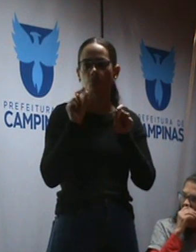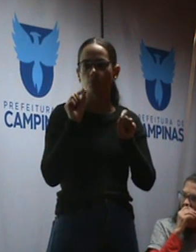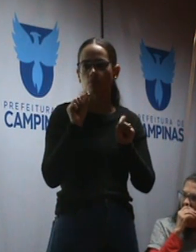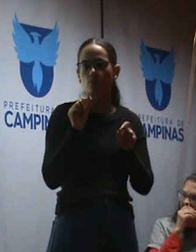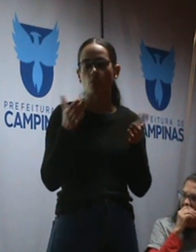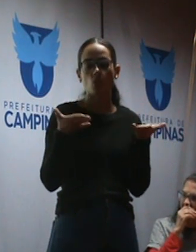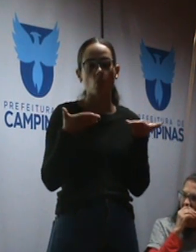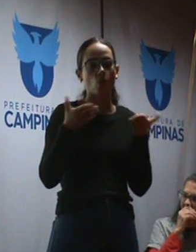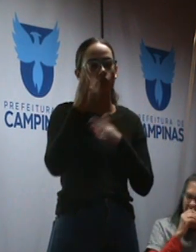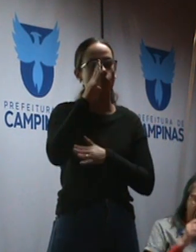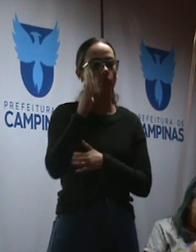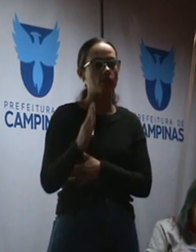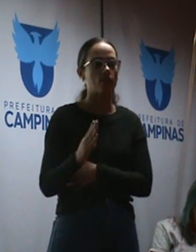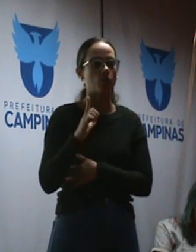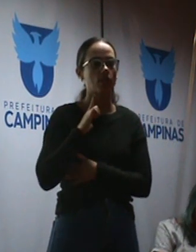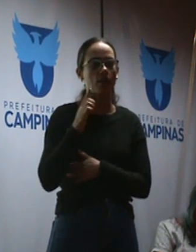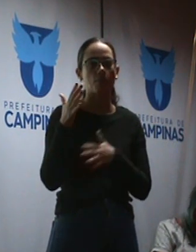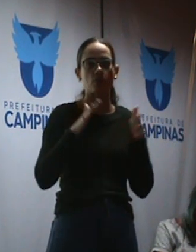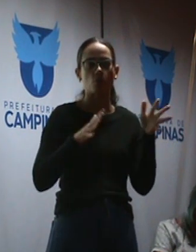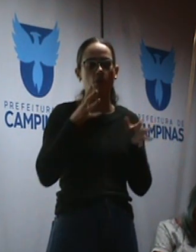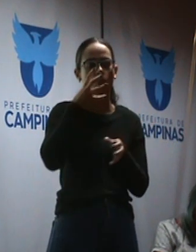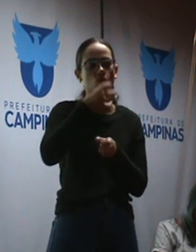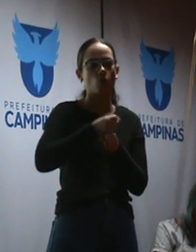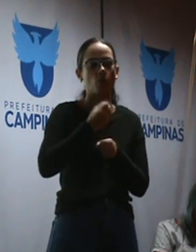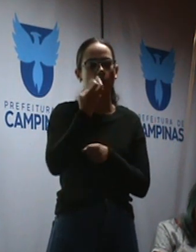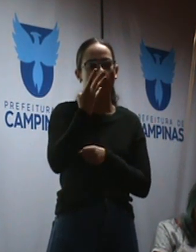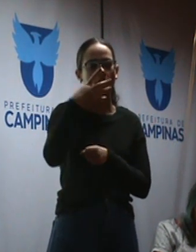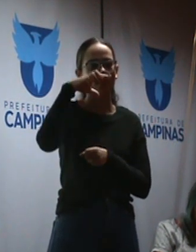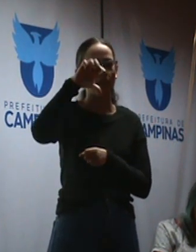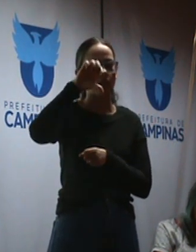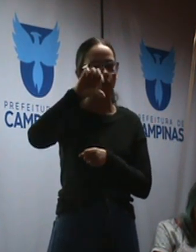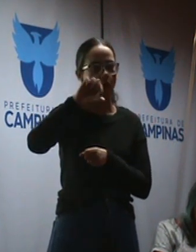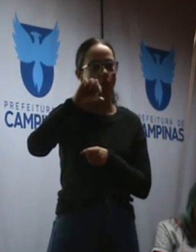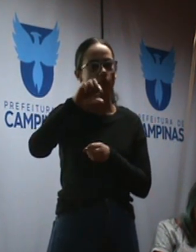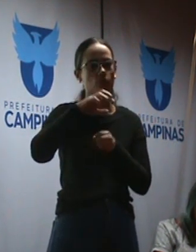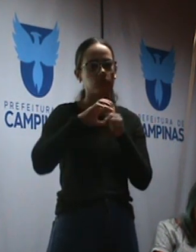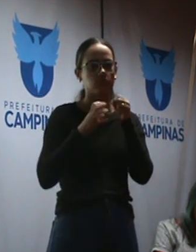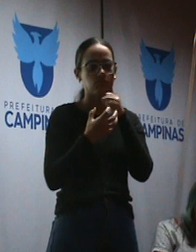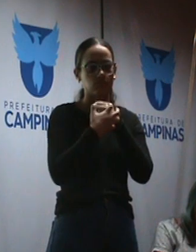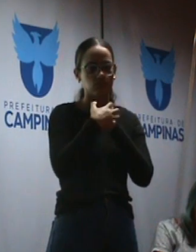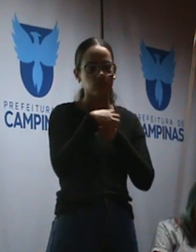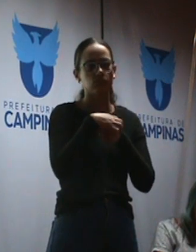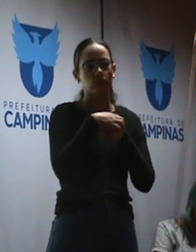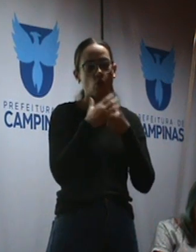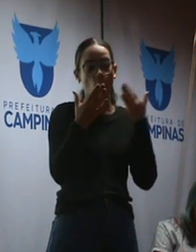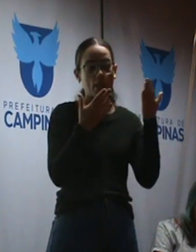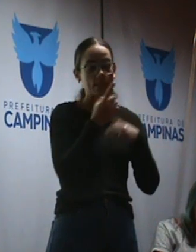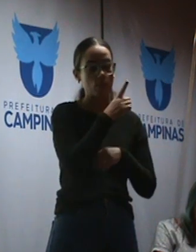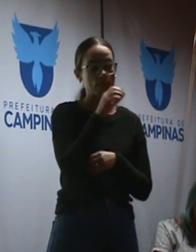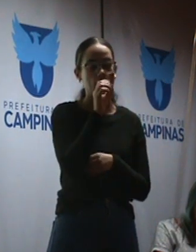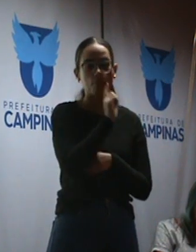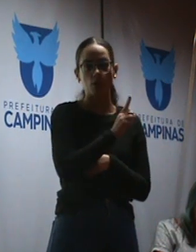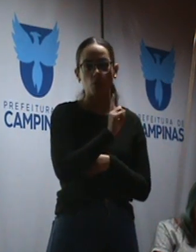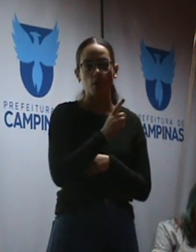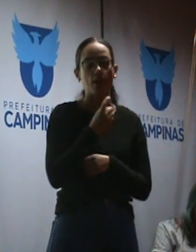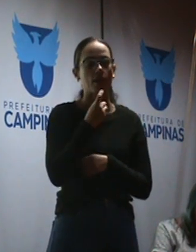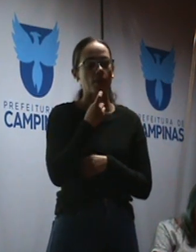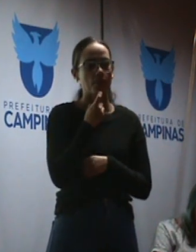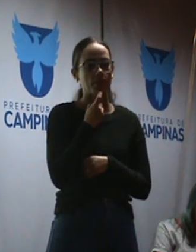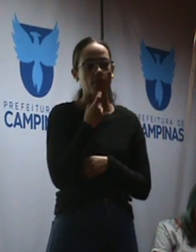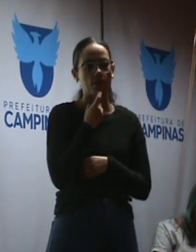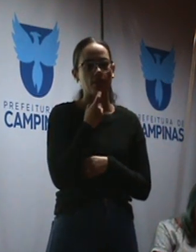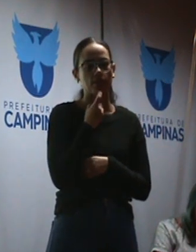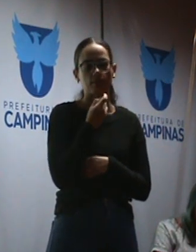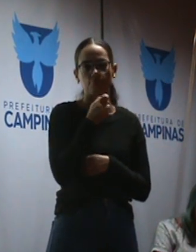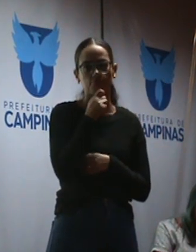Hoje, no Brasil, a gente tem em torno de 49, 50 casos de chikungunya para cada 100 mil habitantes, e Campinas a gente não chega a um caso, tá?